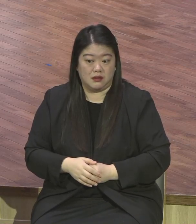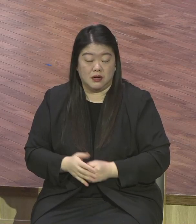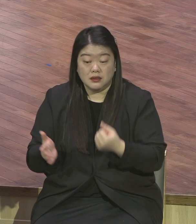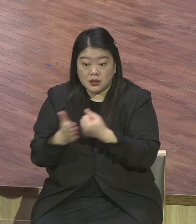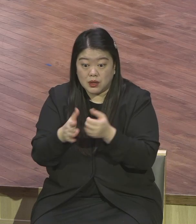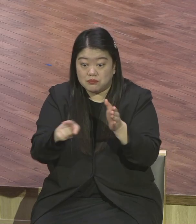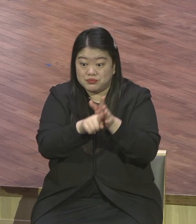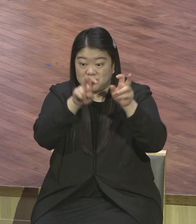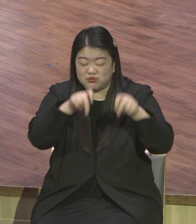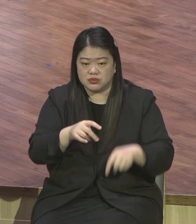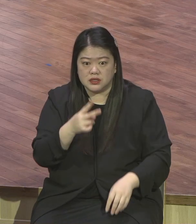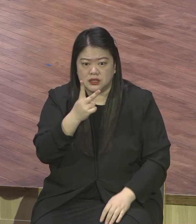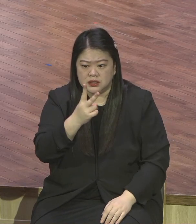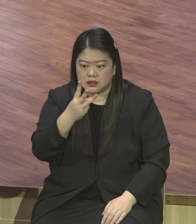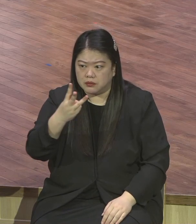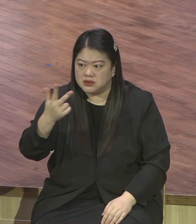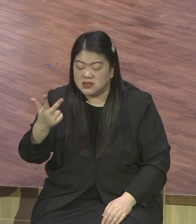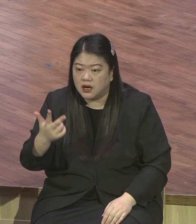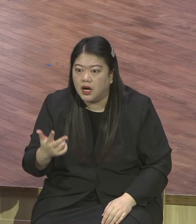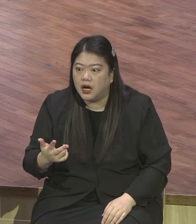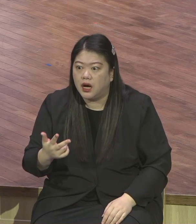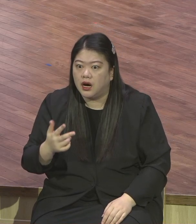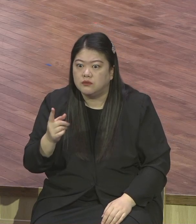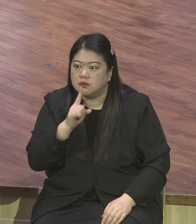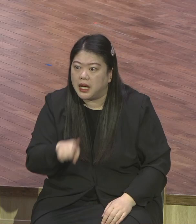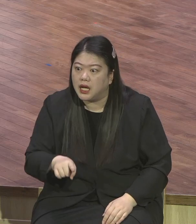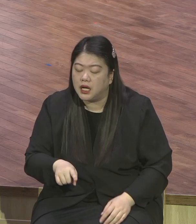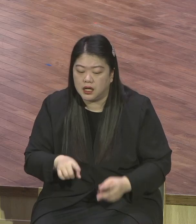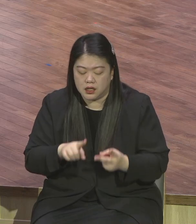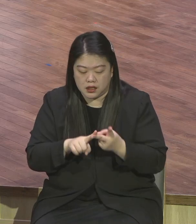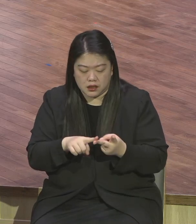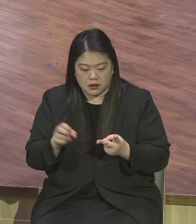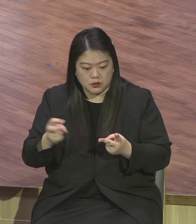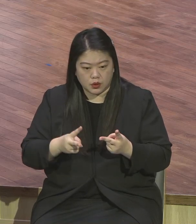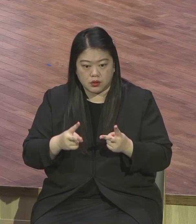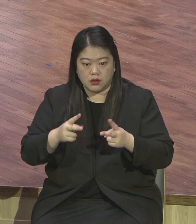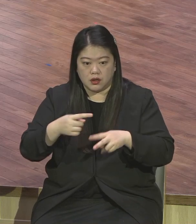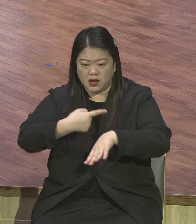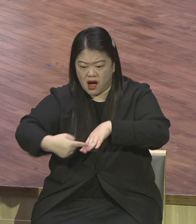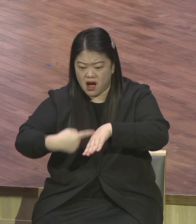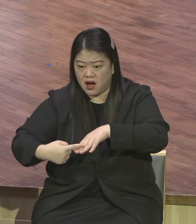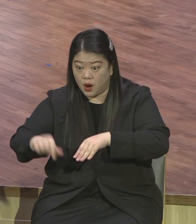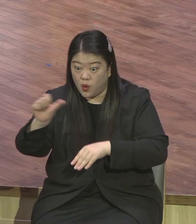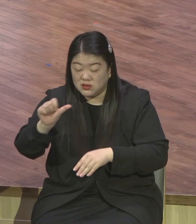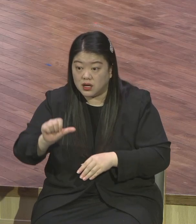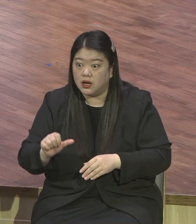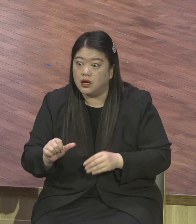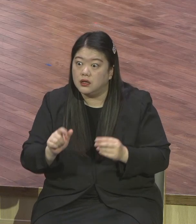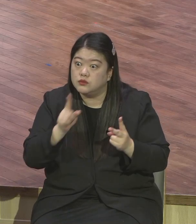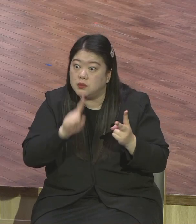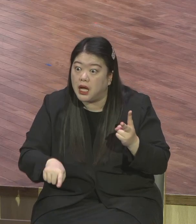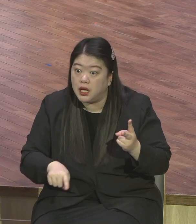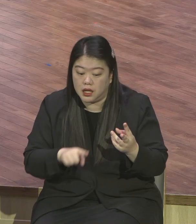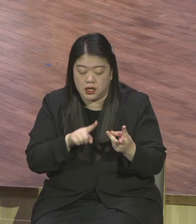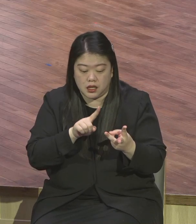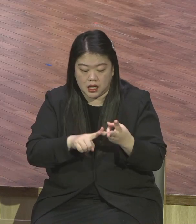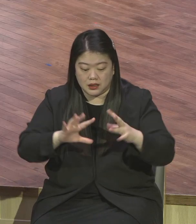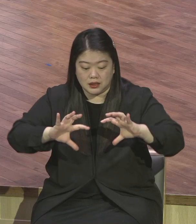소리 전혀 석박사. 세상에 어떤 성공자, 지혜자도 이해